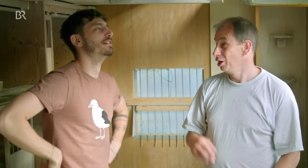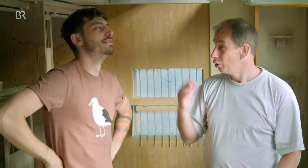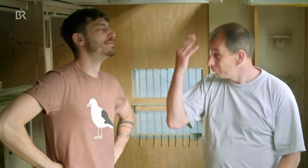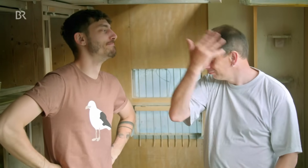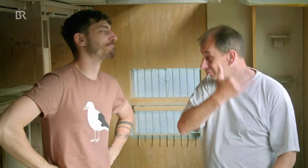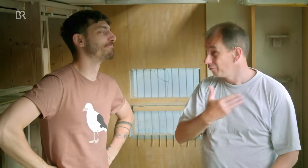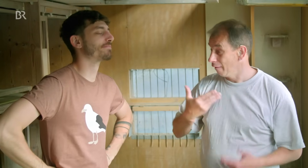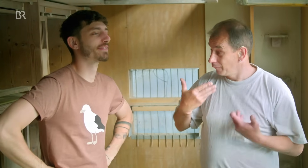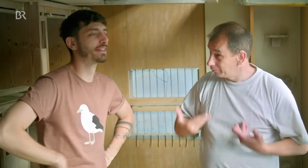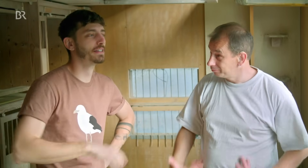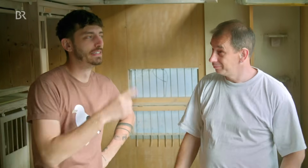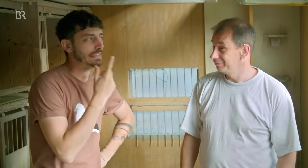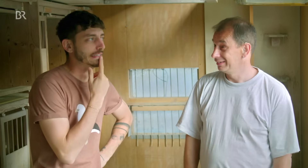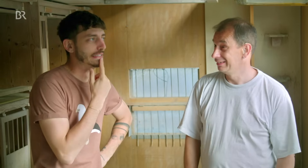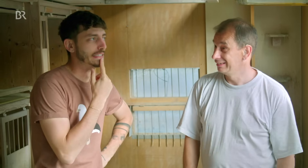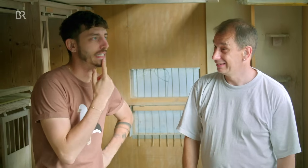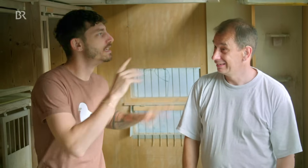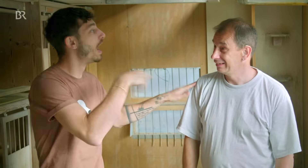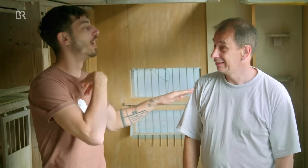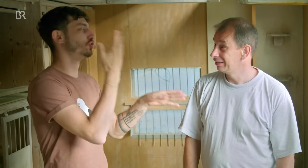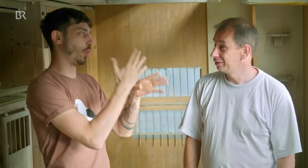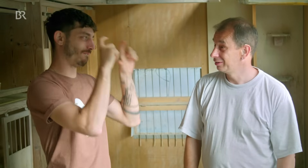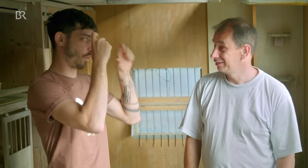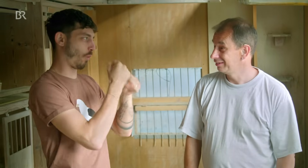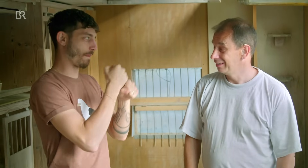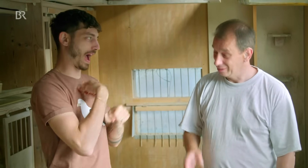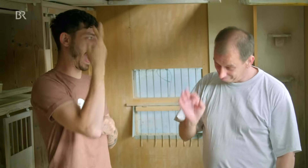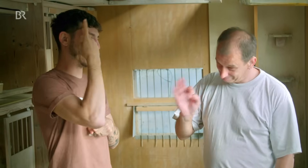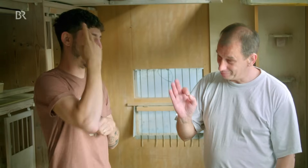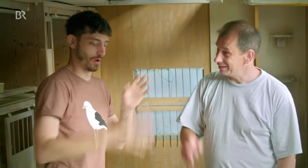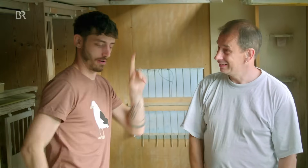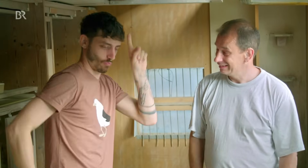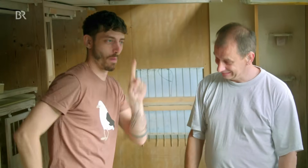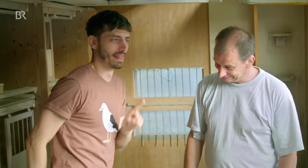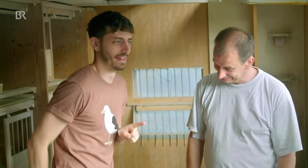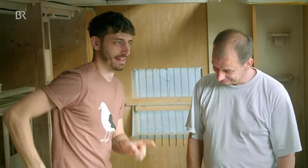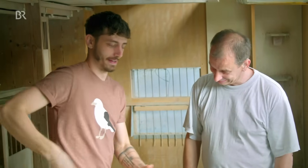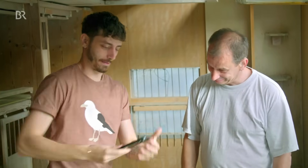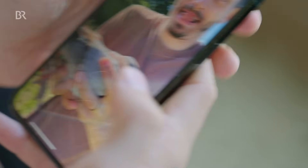Aussehen, Federn. Egal. Ich habe ja ein Erinnerungsfoto. Moment.